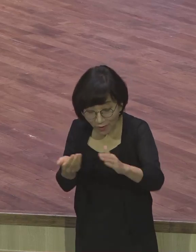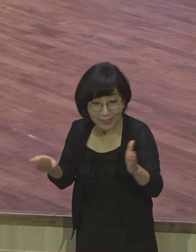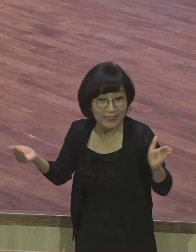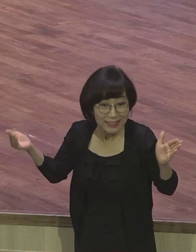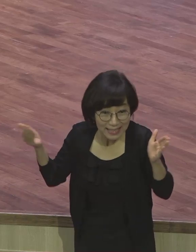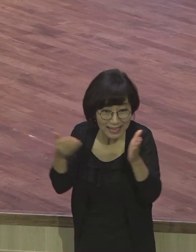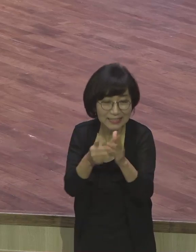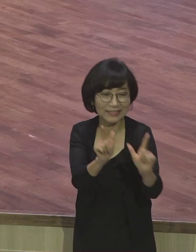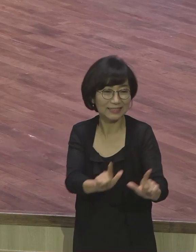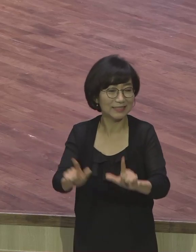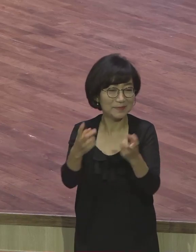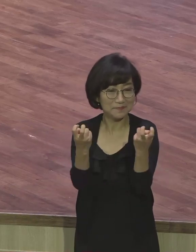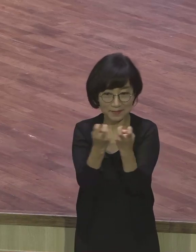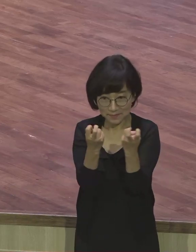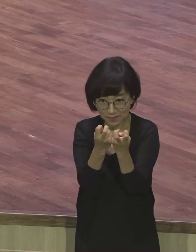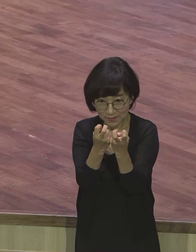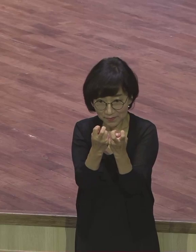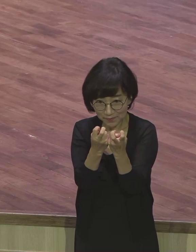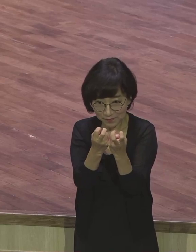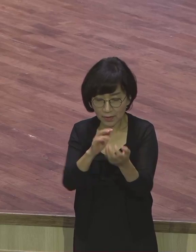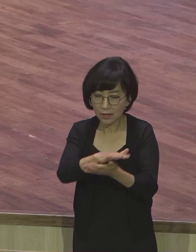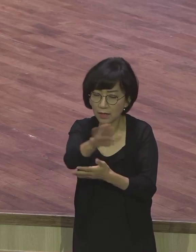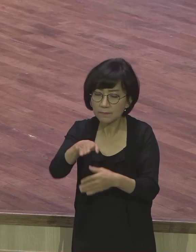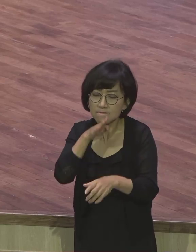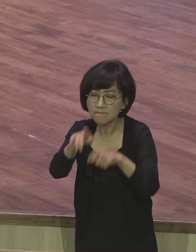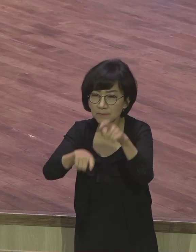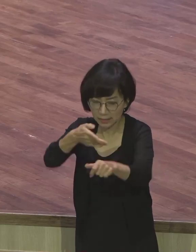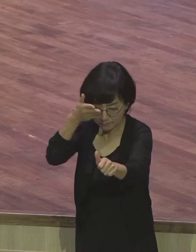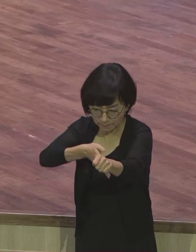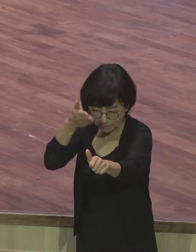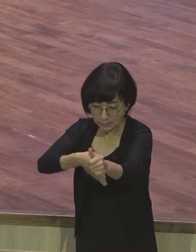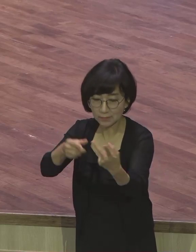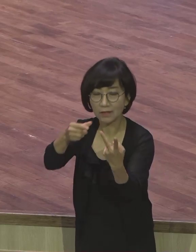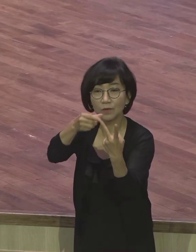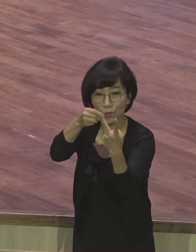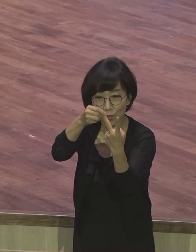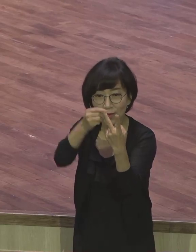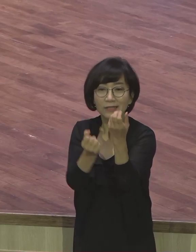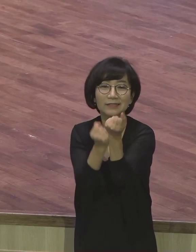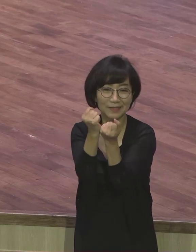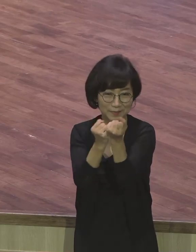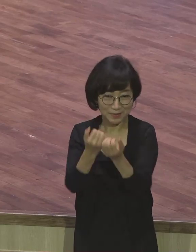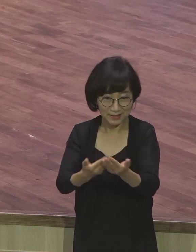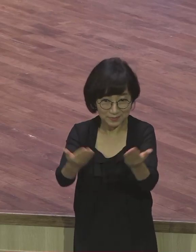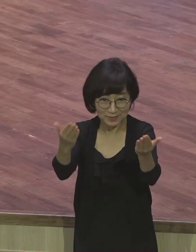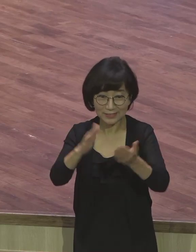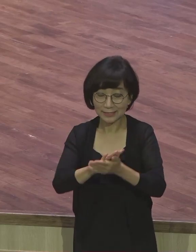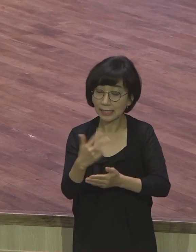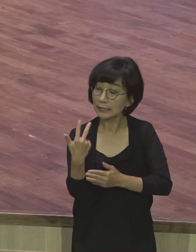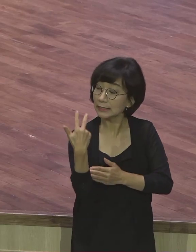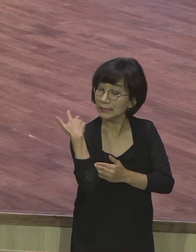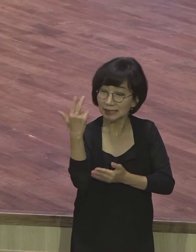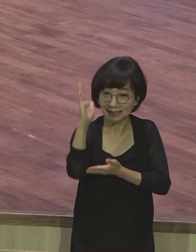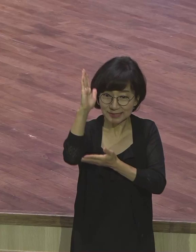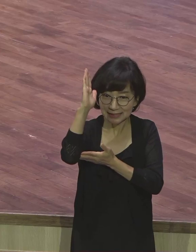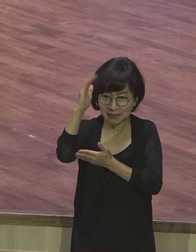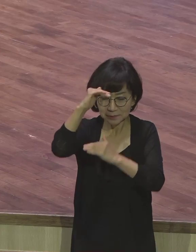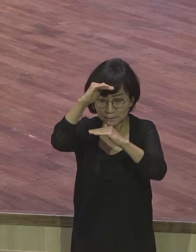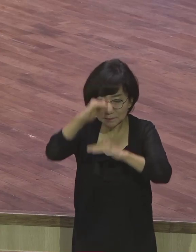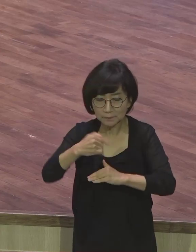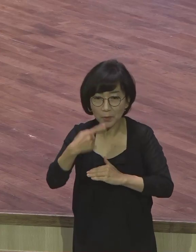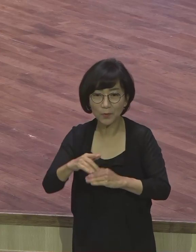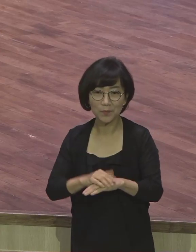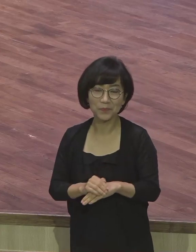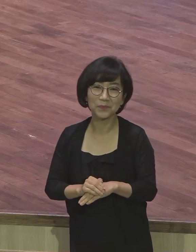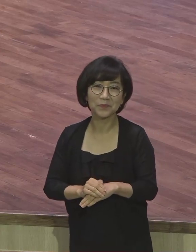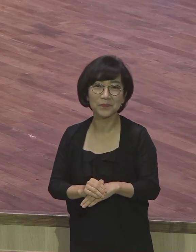것이냐? 여기에 대해서 실천적 부분에 대해서 답을 주고 있습니다. 지난주에 살펴본 것처럼 사도